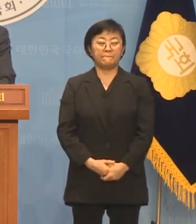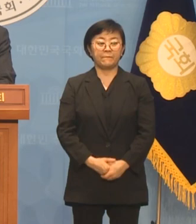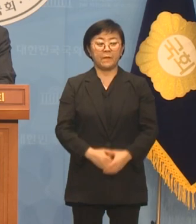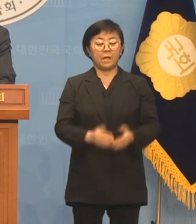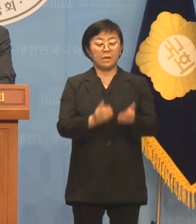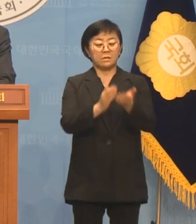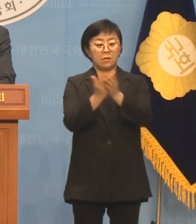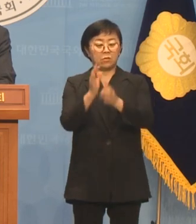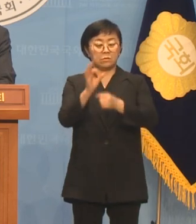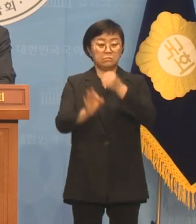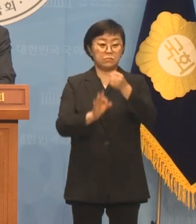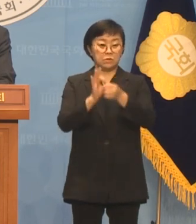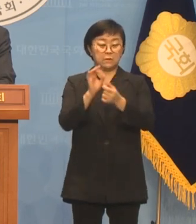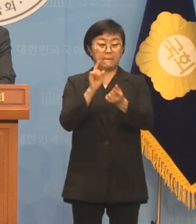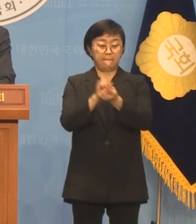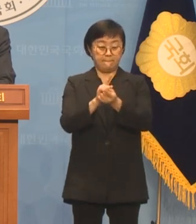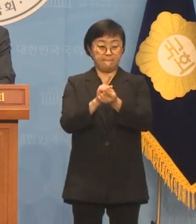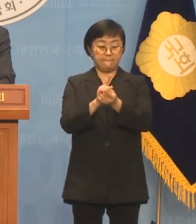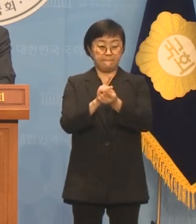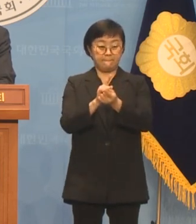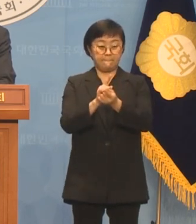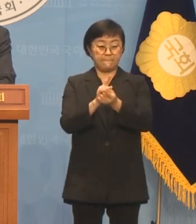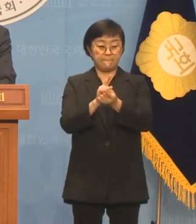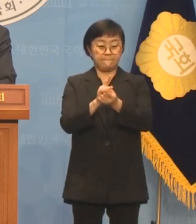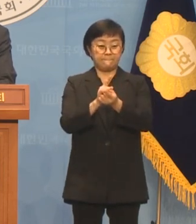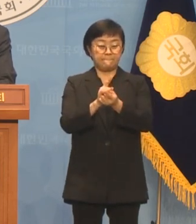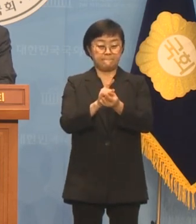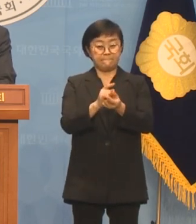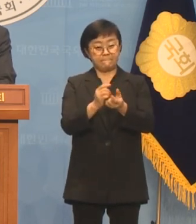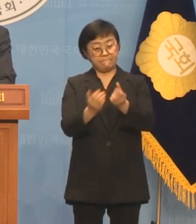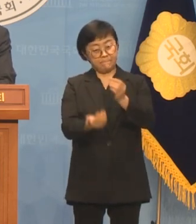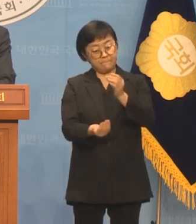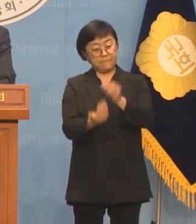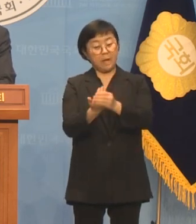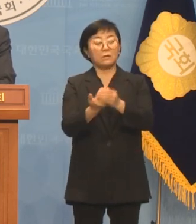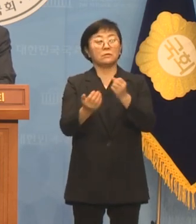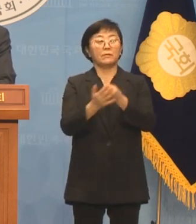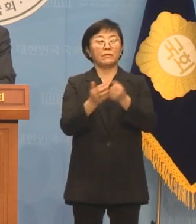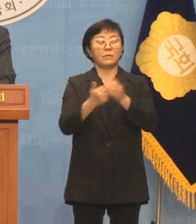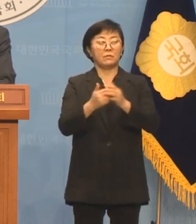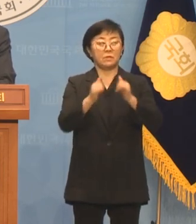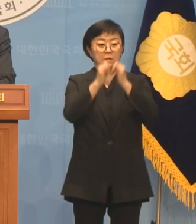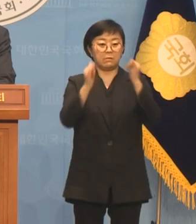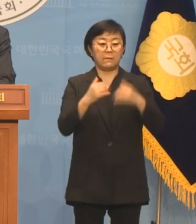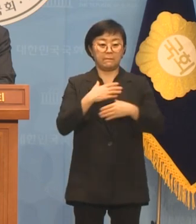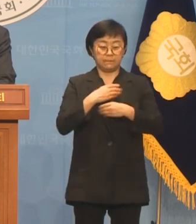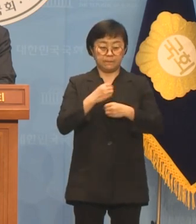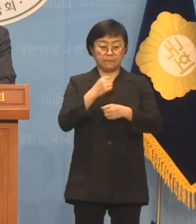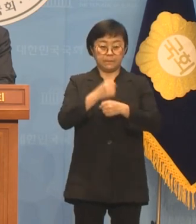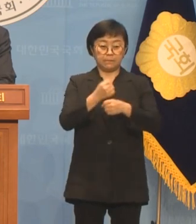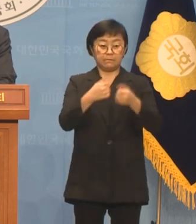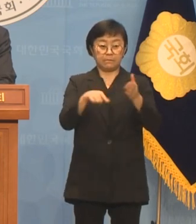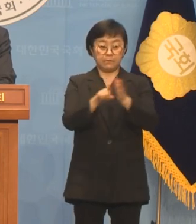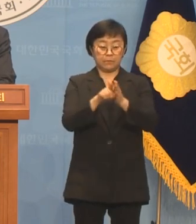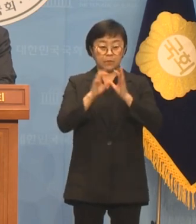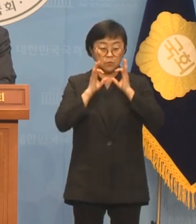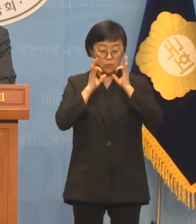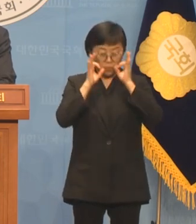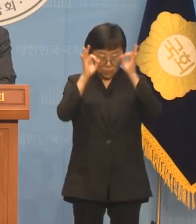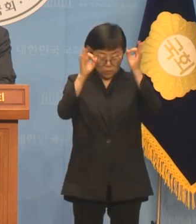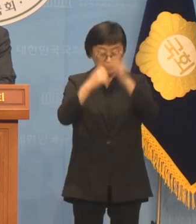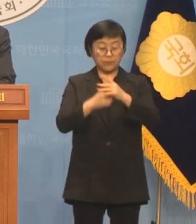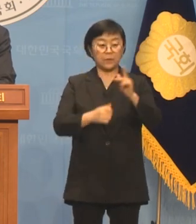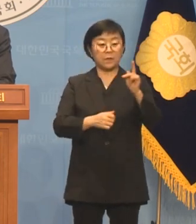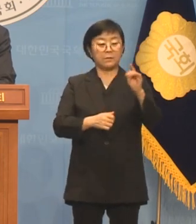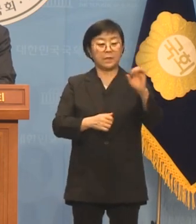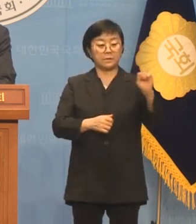세월호 10주기를 맞이하여 참사를 돌아보며 우리 사회를 더욱 안전하게 만들기 위해 힘써야 할